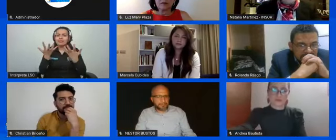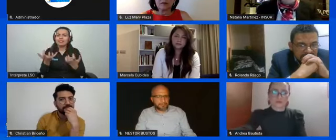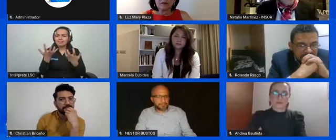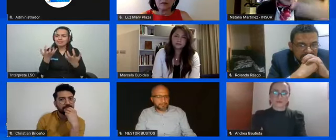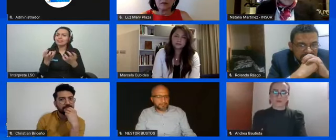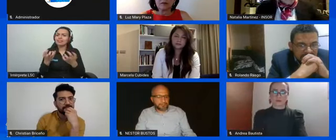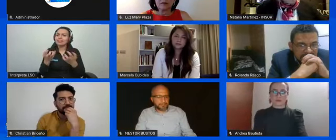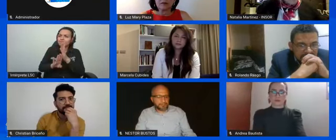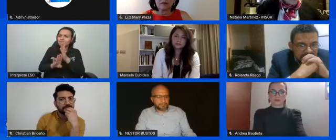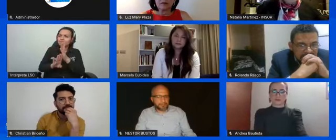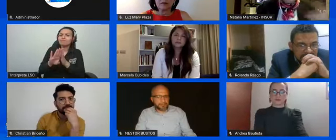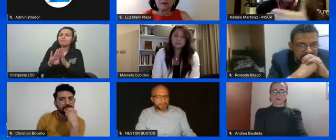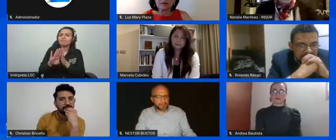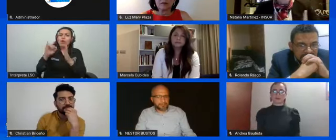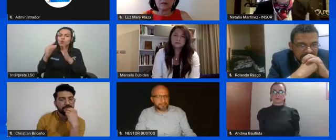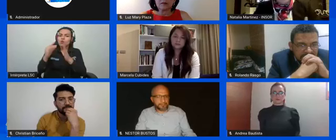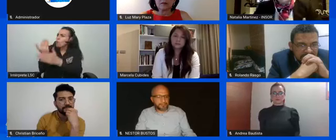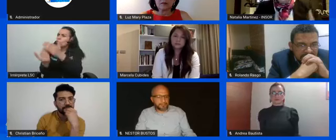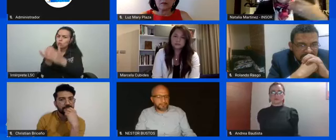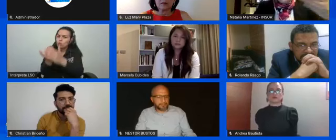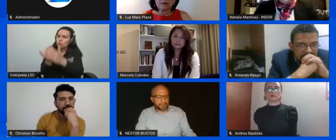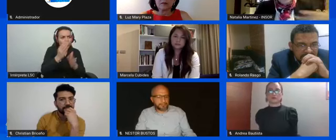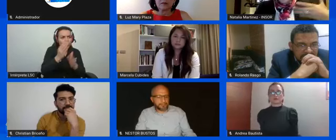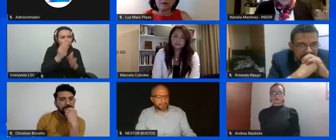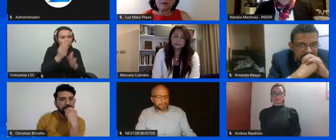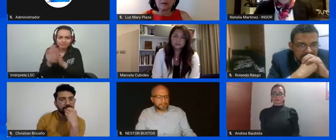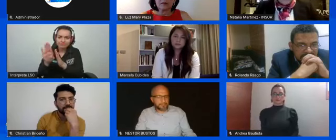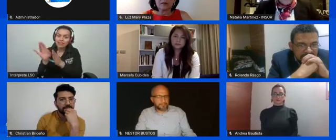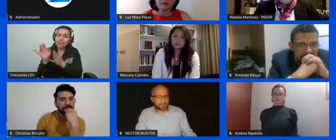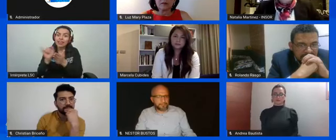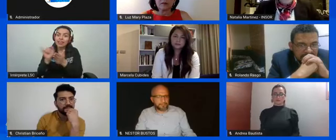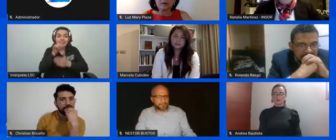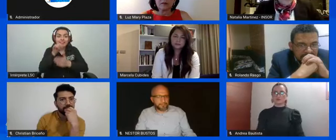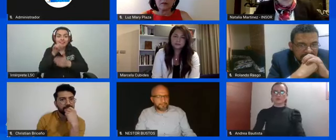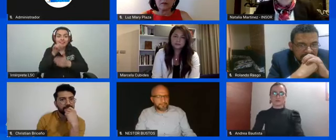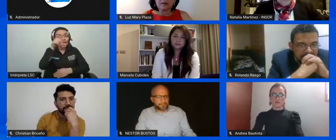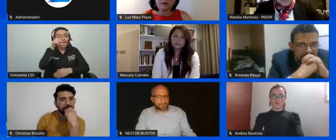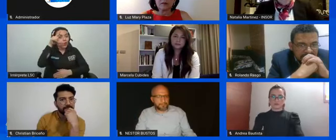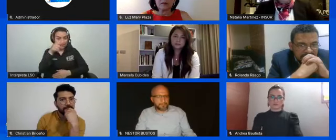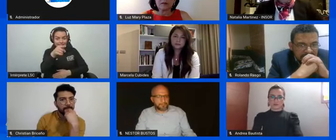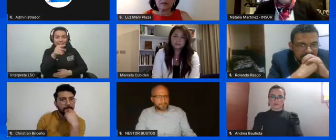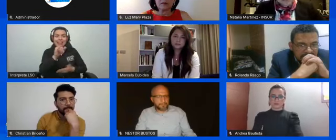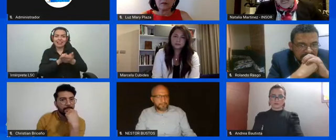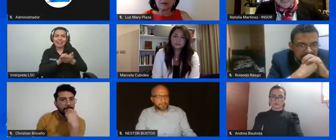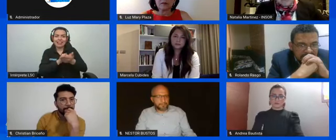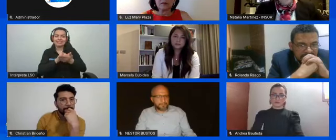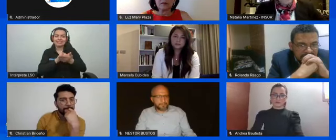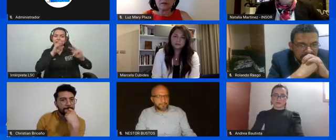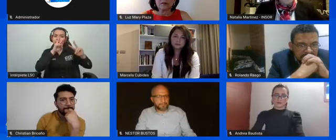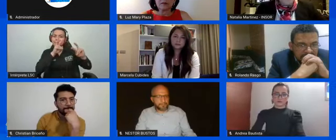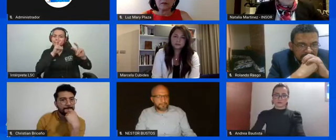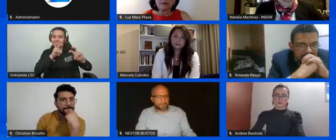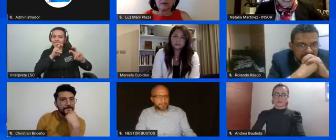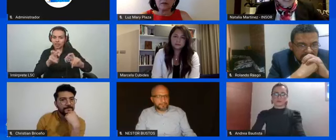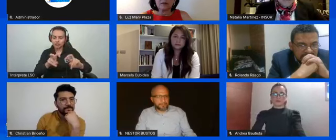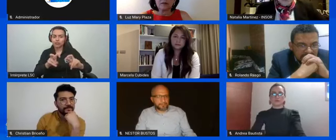apuestas de Luzmari, más desde el lado investigativo, pero aquí también hubo una intención muy grande de poner al instituto otra